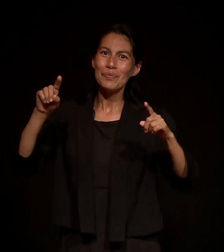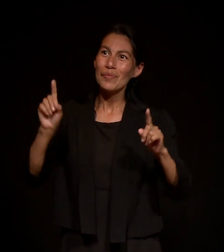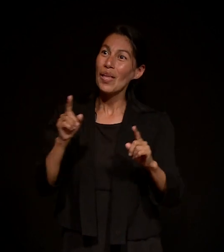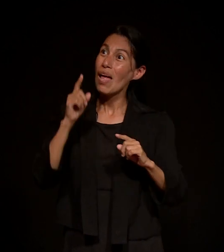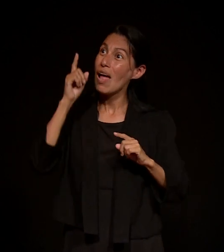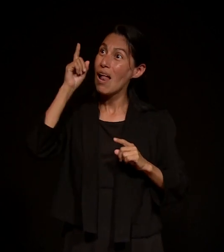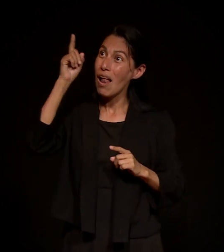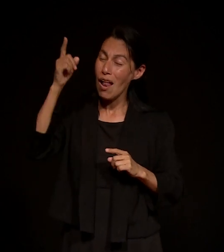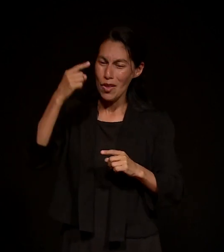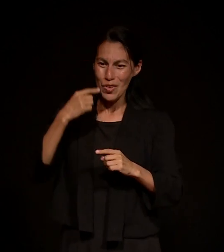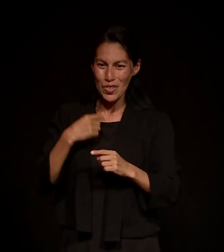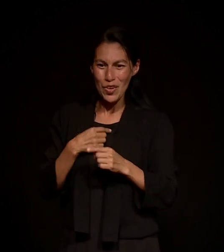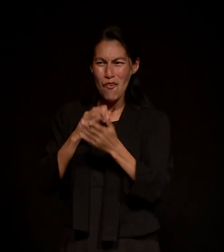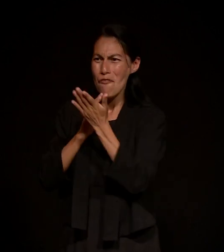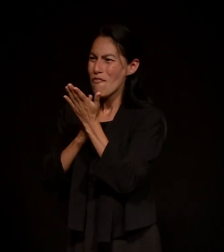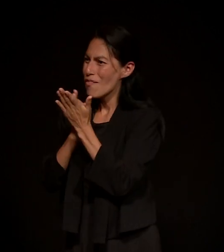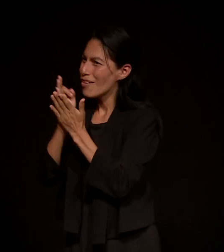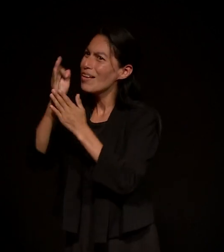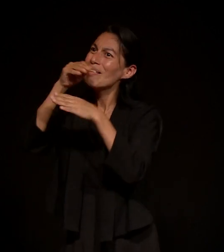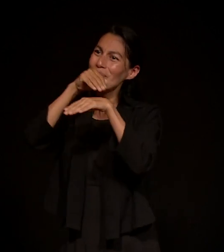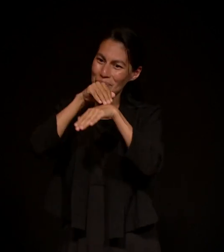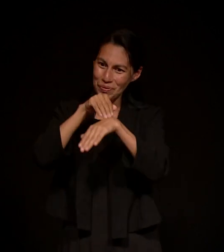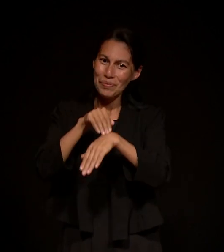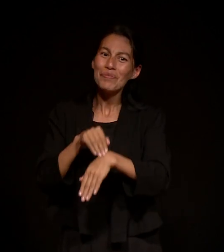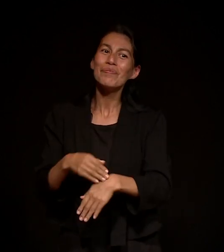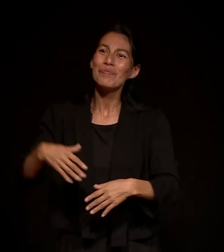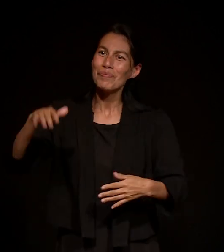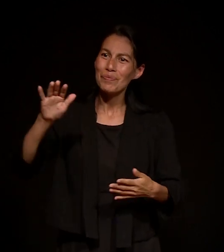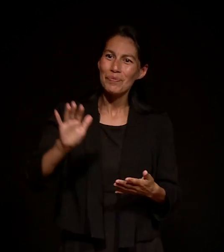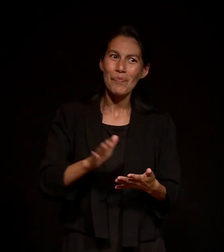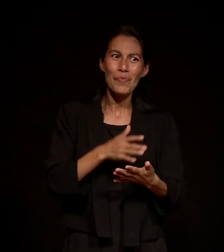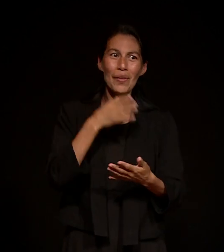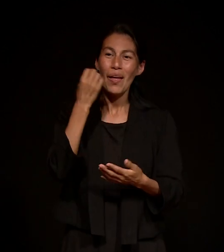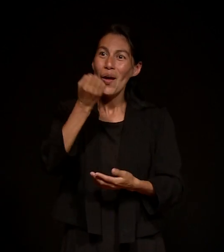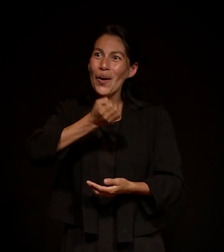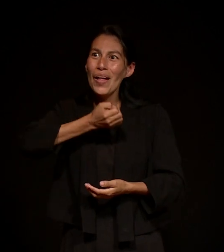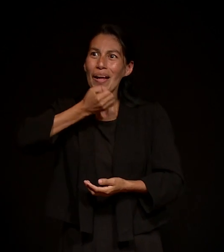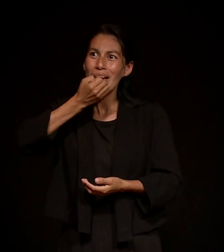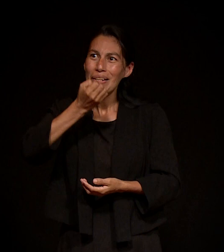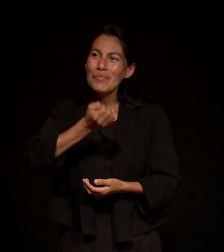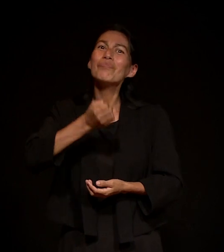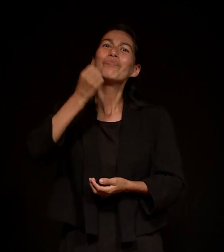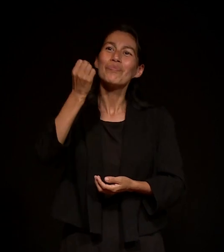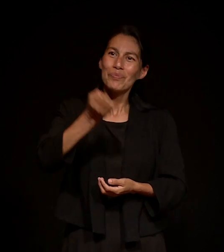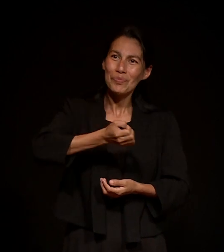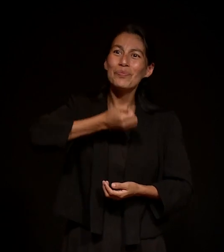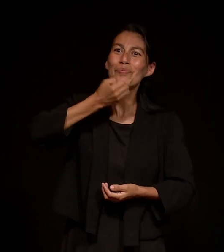Hoy caminaré en su luz. Oraré.